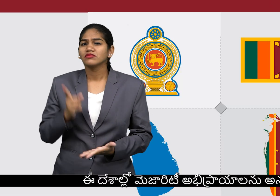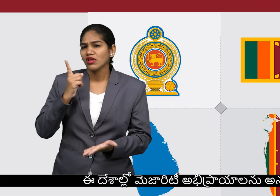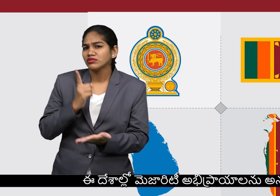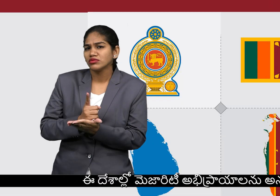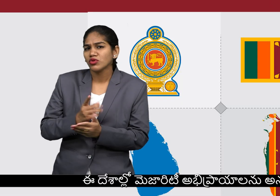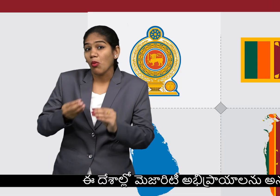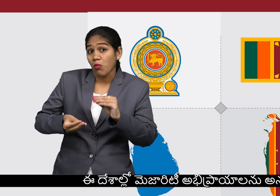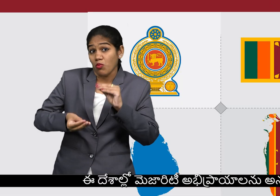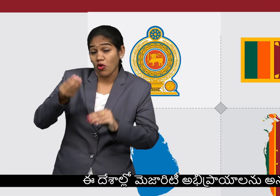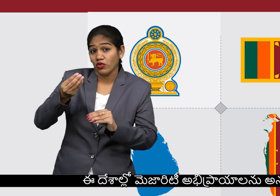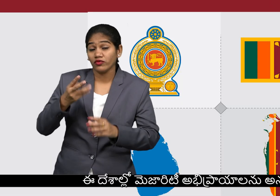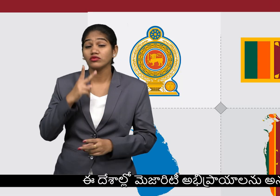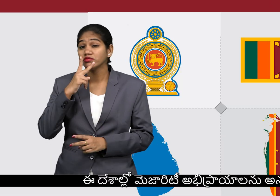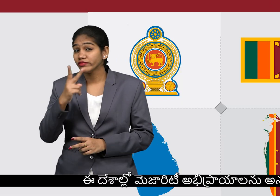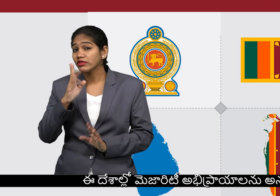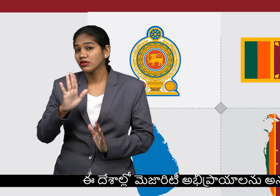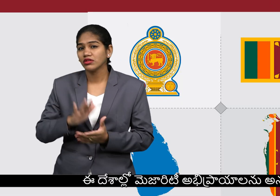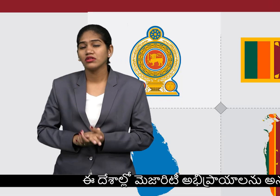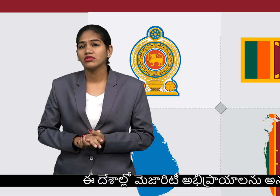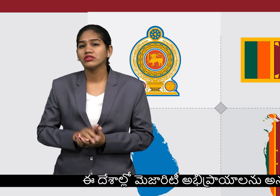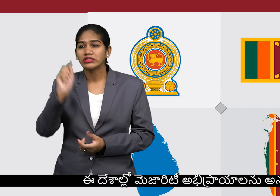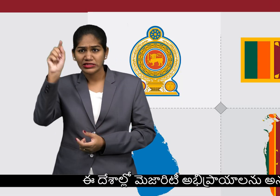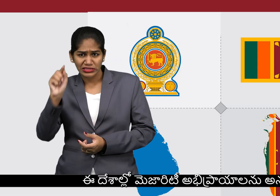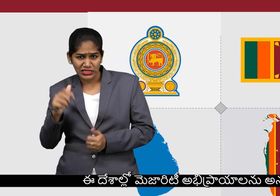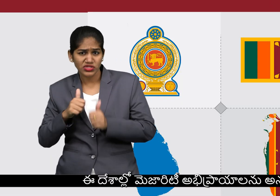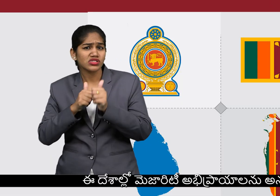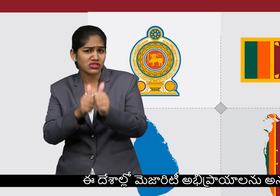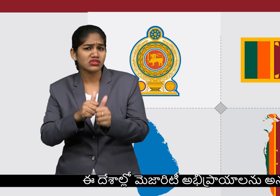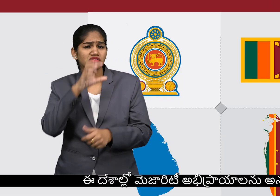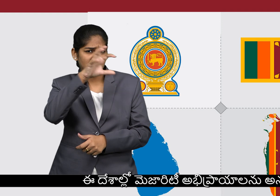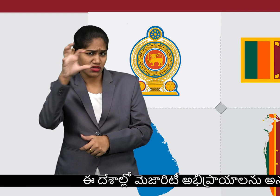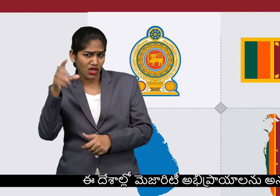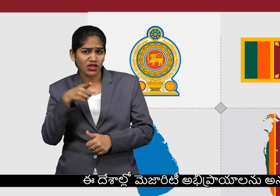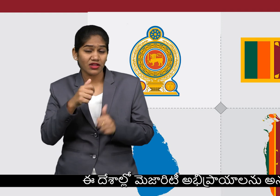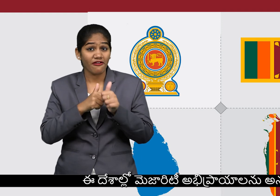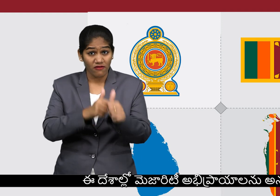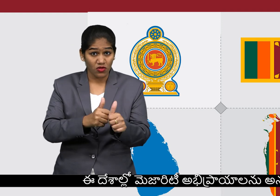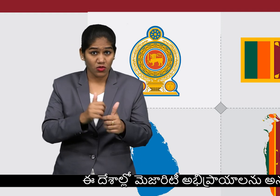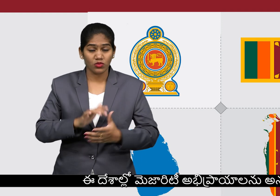ఈ దేశాల్లో మెజారిటీ అభిప్రాయాలను అనుసరించాలా?